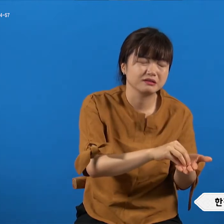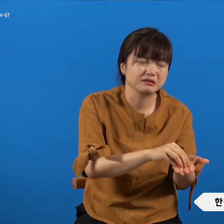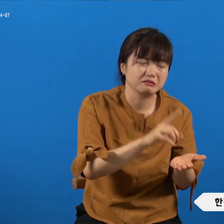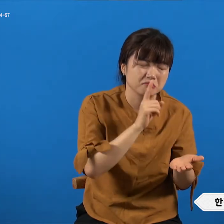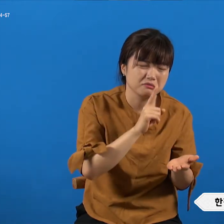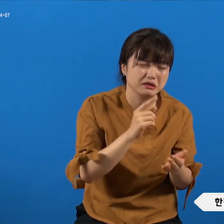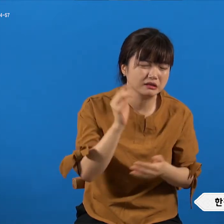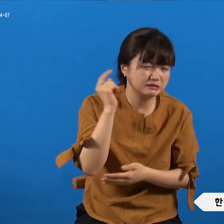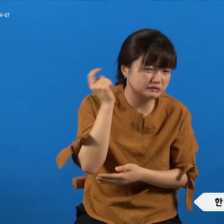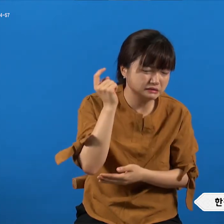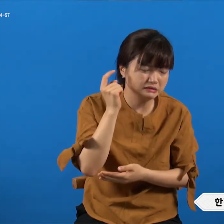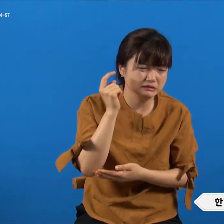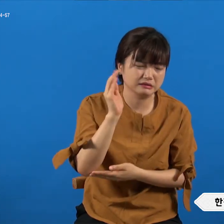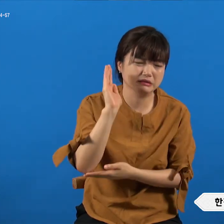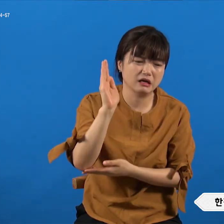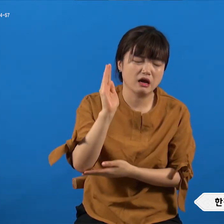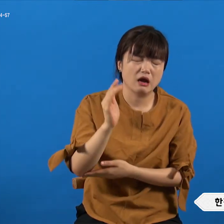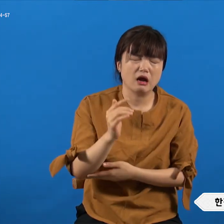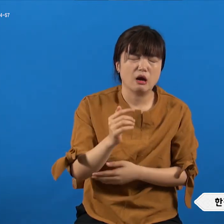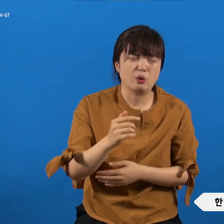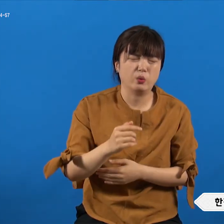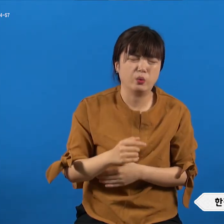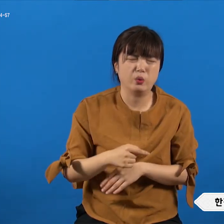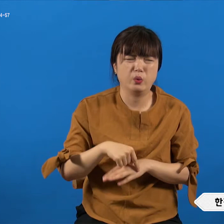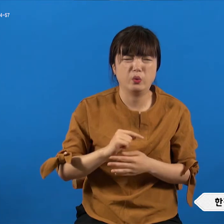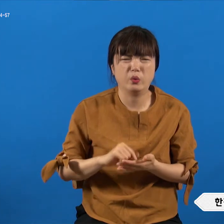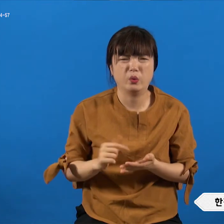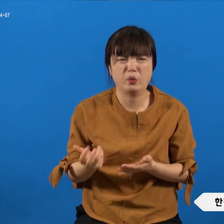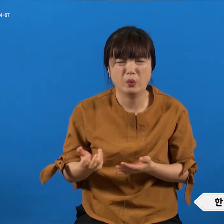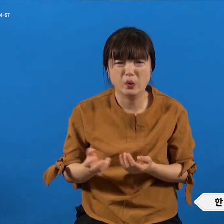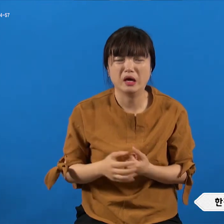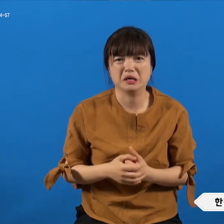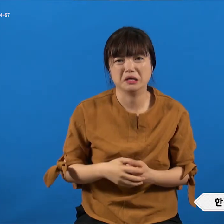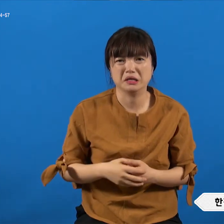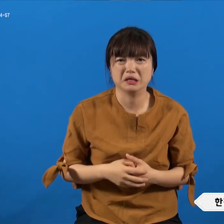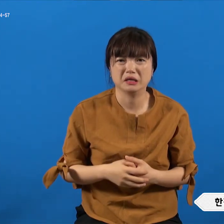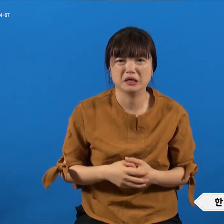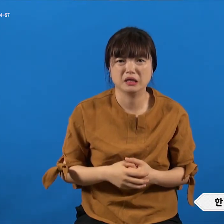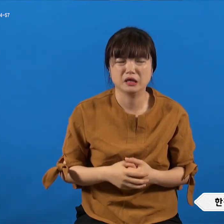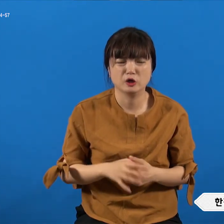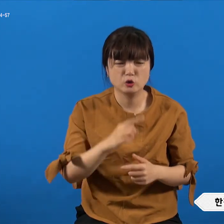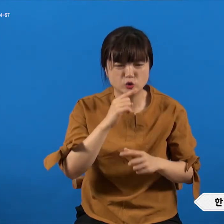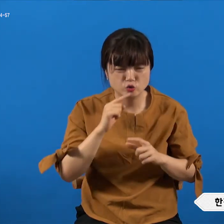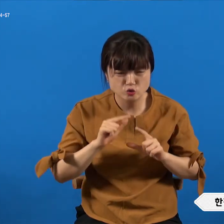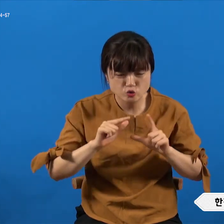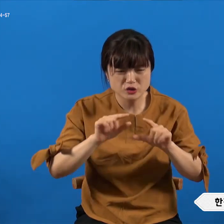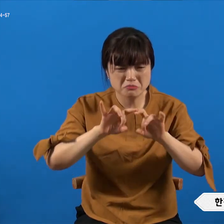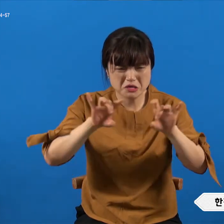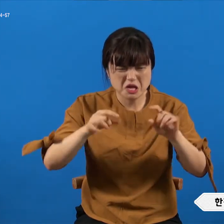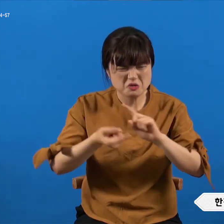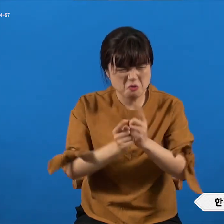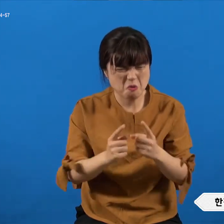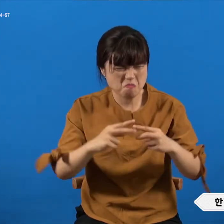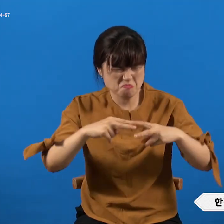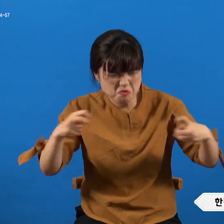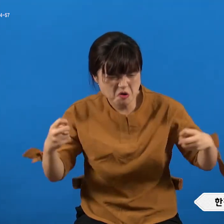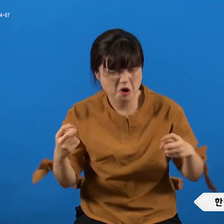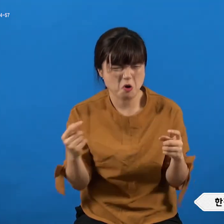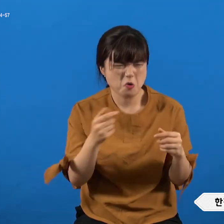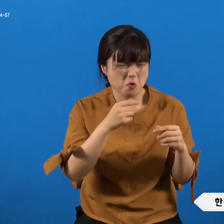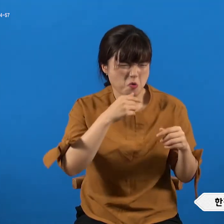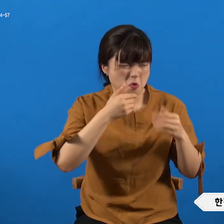흘리지만은 듣는 우리들도 얼마나 마음이 아픈지요. 한번 생각해 보십시오. 주일마다 서로 죽일 듯이